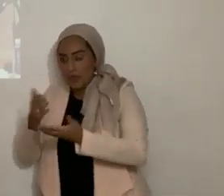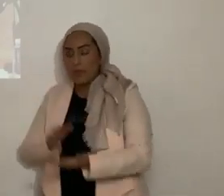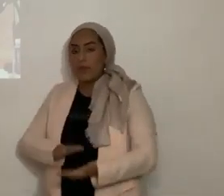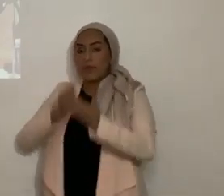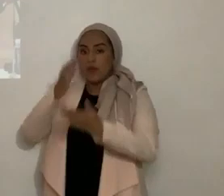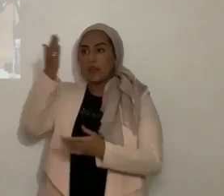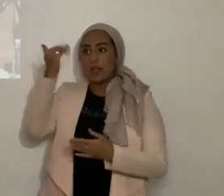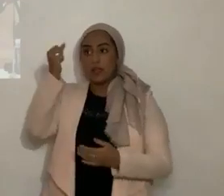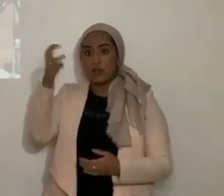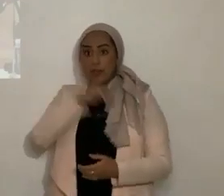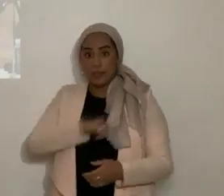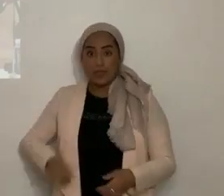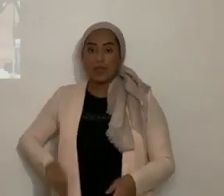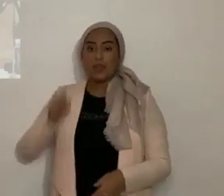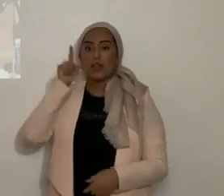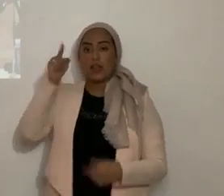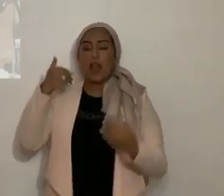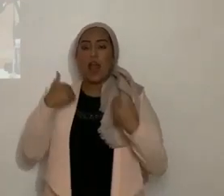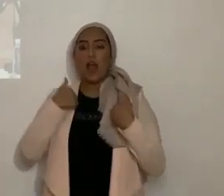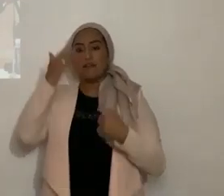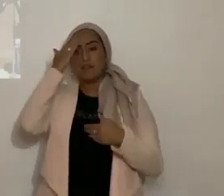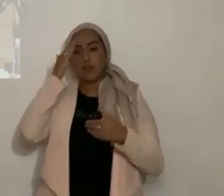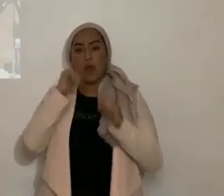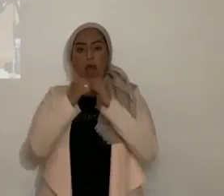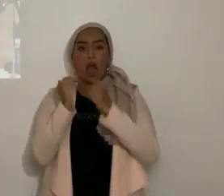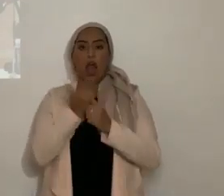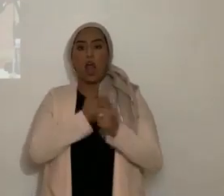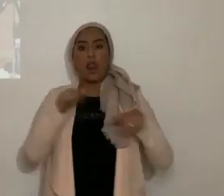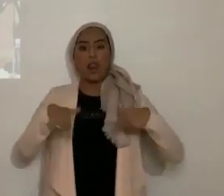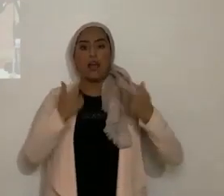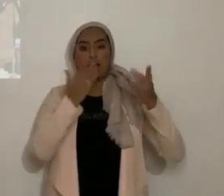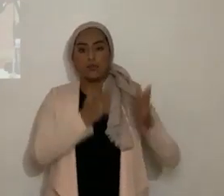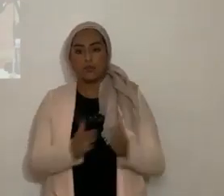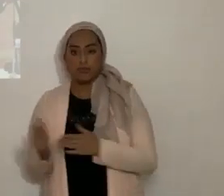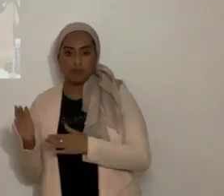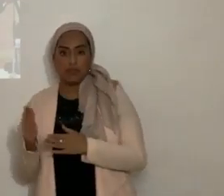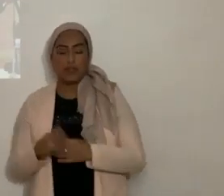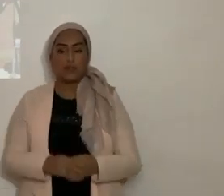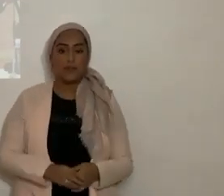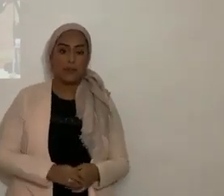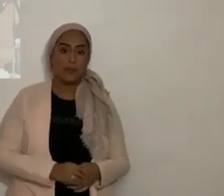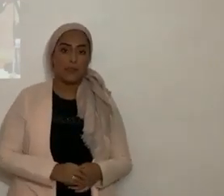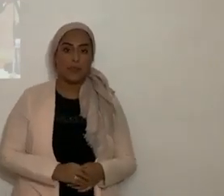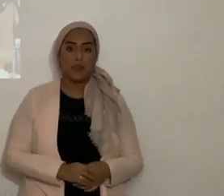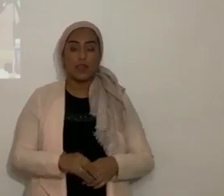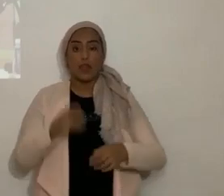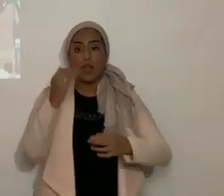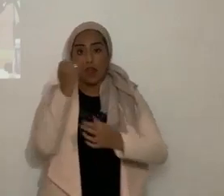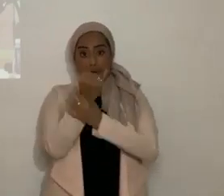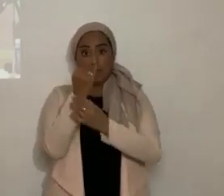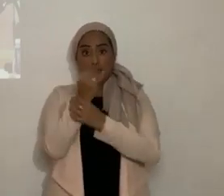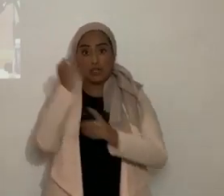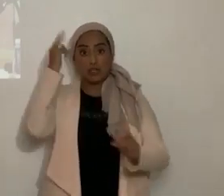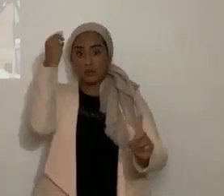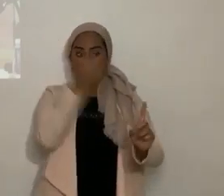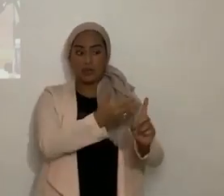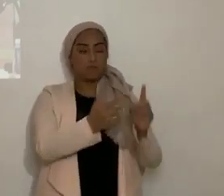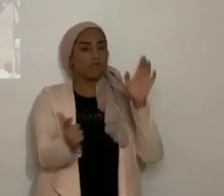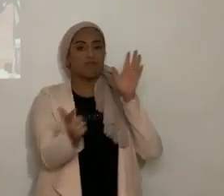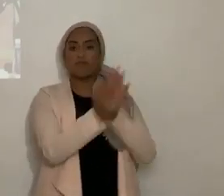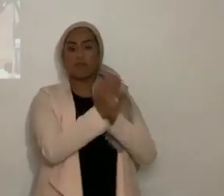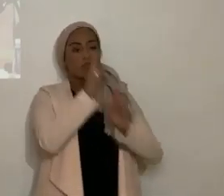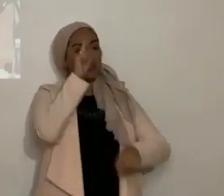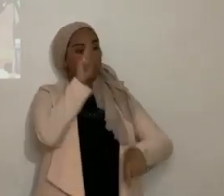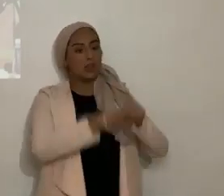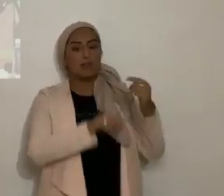de Yahshua HaMashiach, Él tiene control de nuestra vida. Él tiene el control. A Jeremías le prohibió que